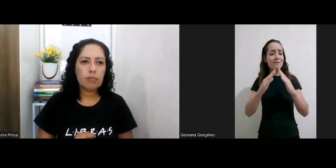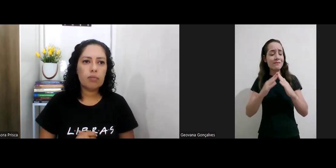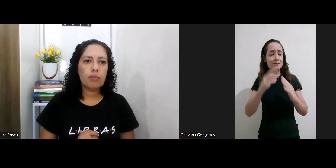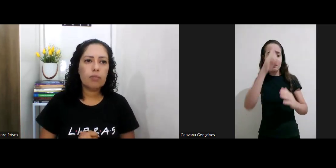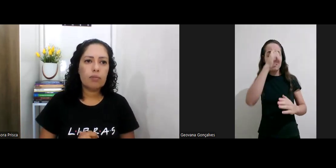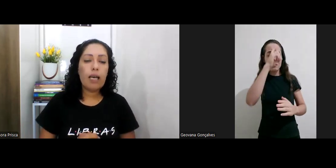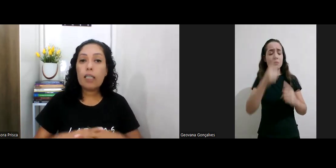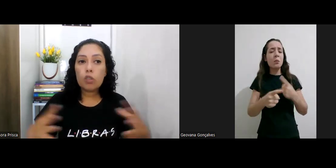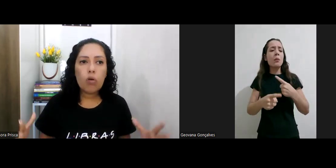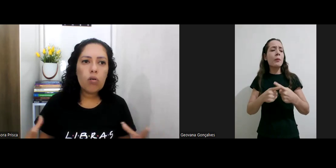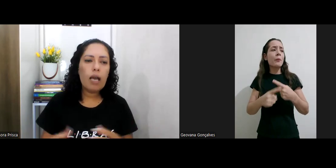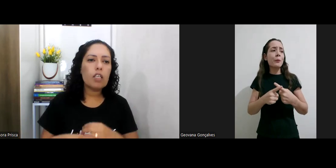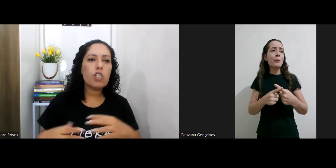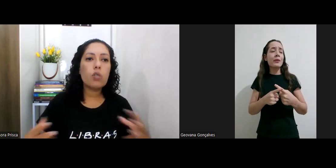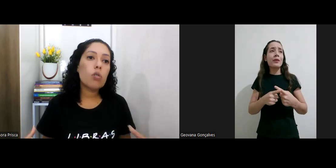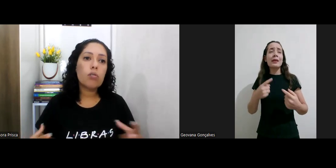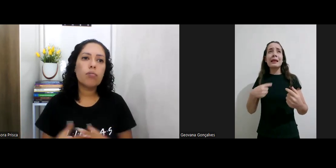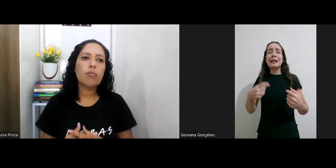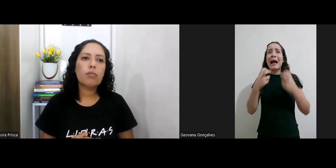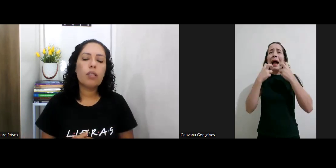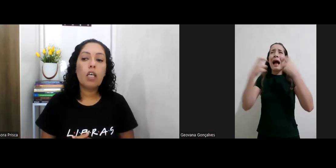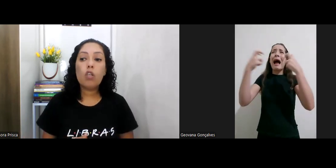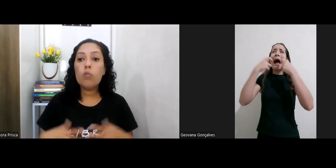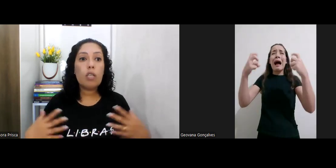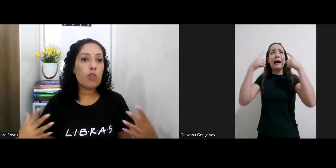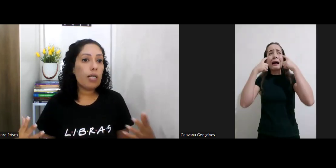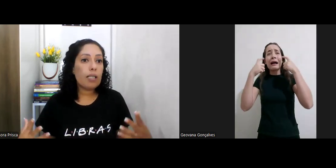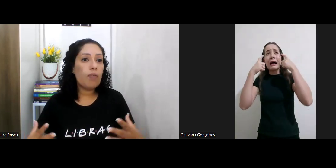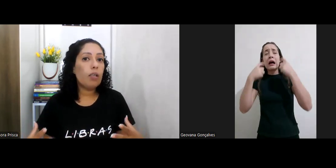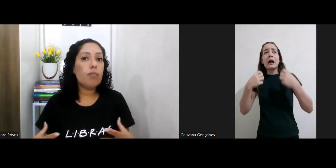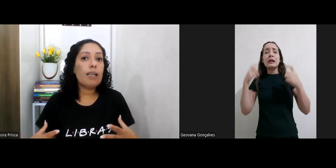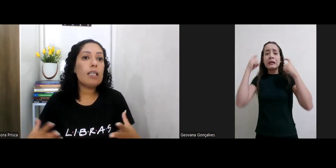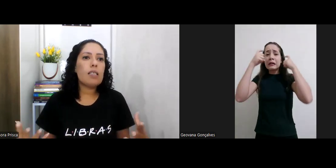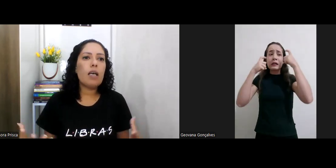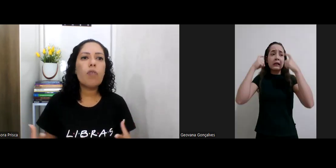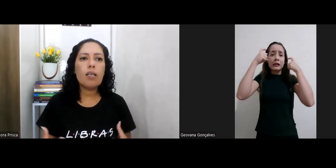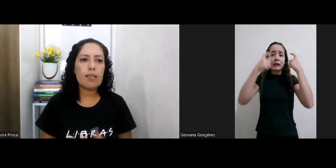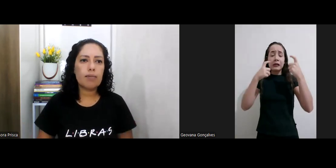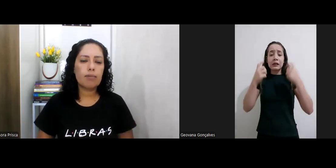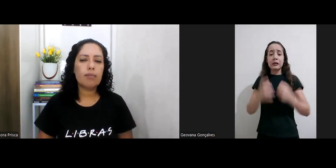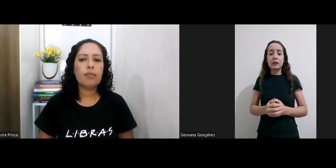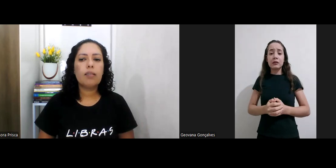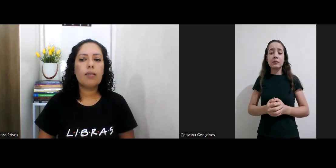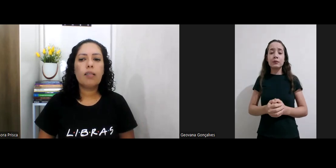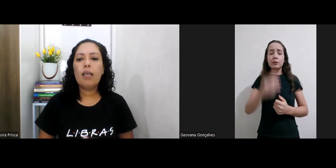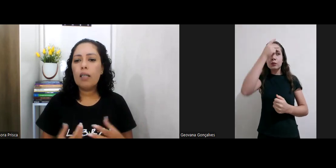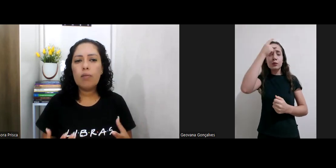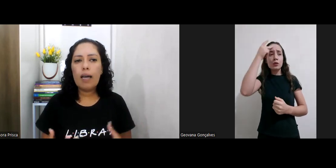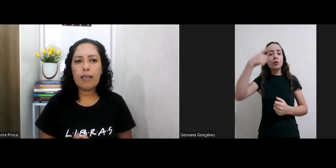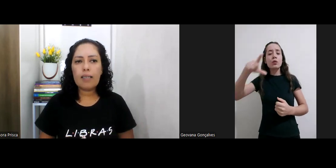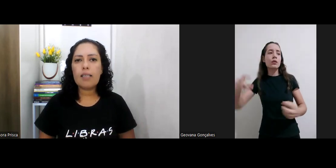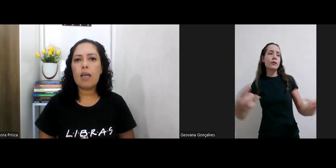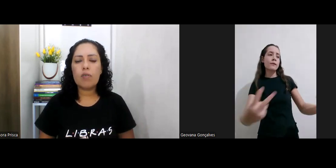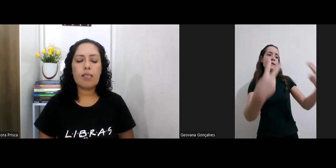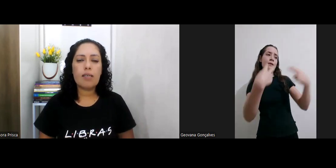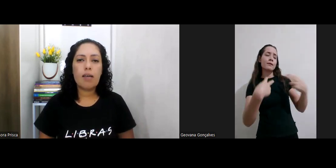desespero. Ela gritou, ela chorou, e todo mundo achou que ela estava tendo uma crise nervosa. E não